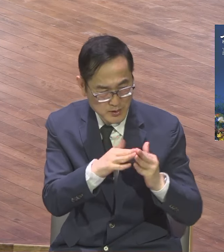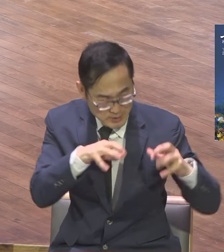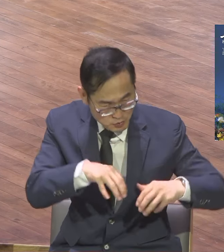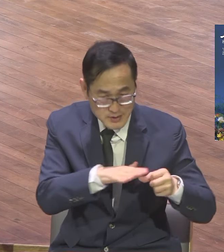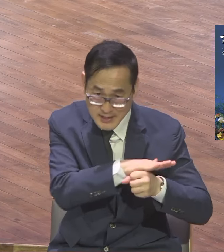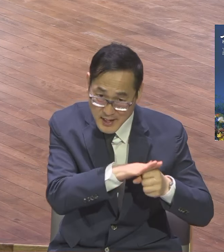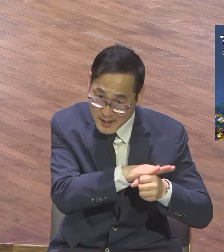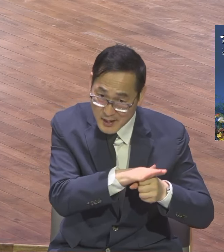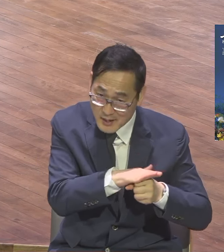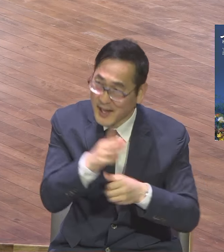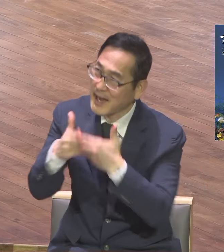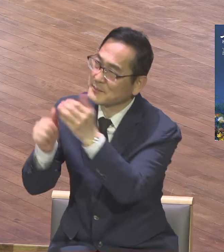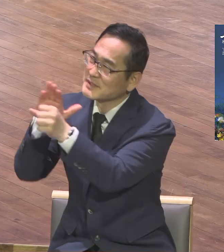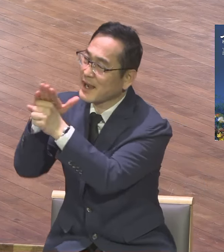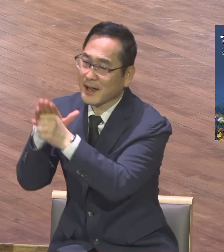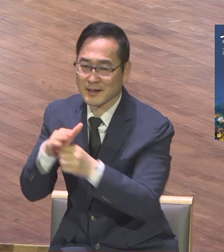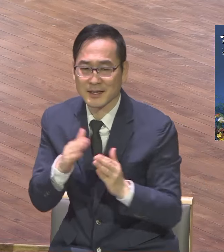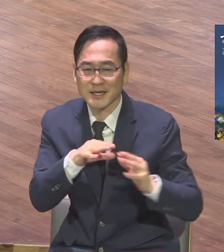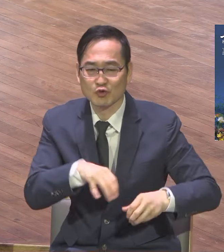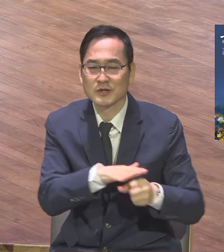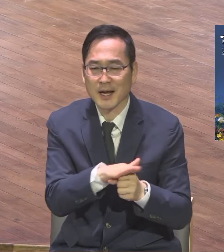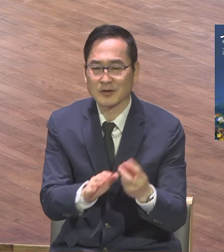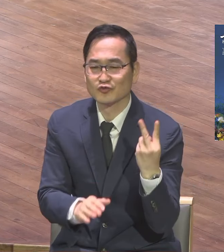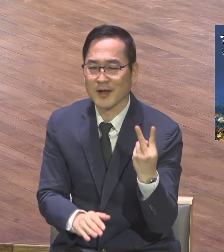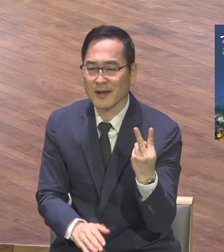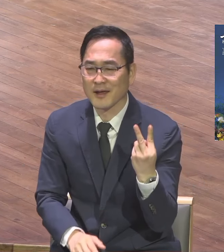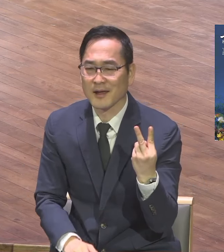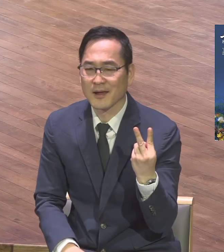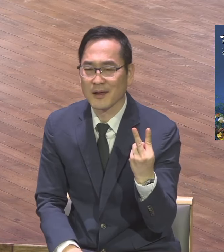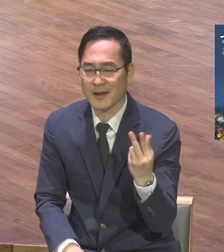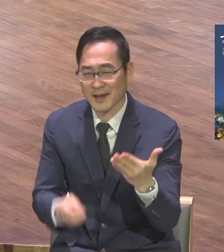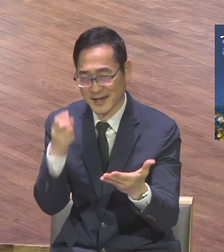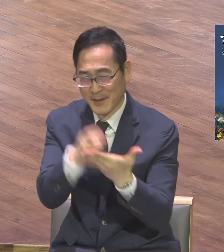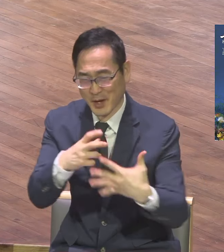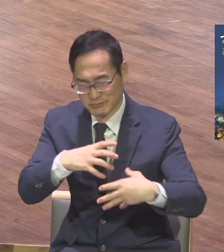그것만 하면 돼요. 하나님 사랑 이웃 사랑 이게 모든 계명